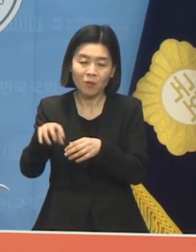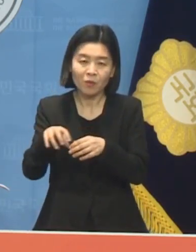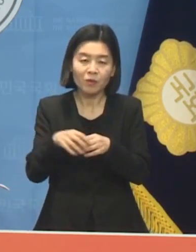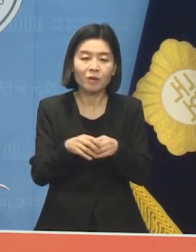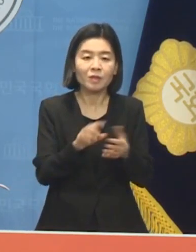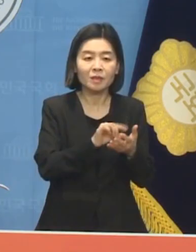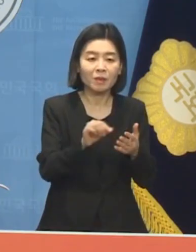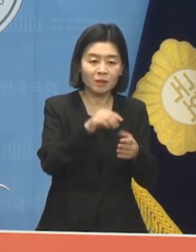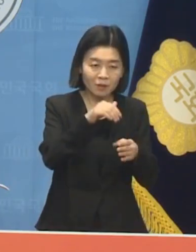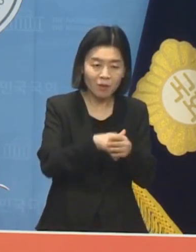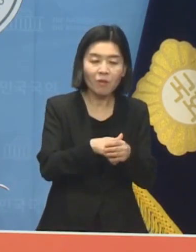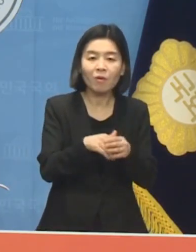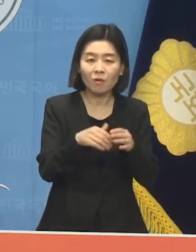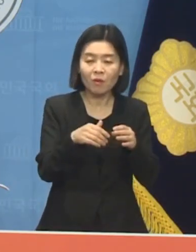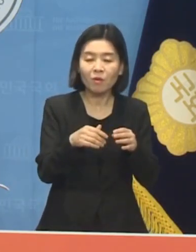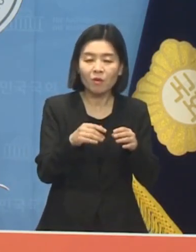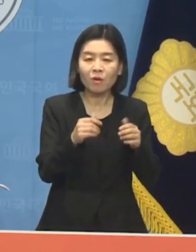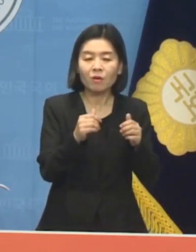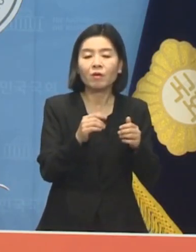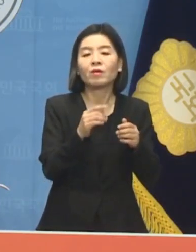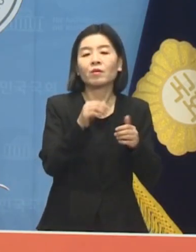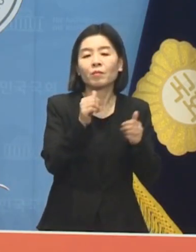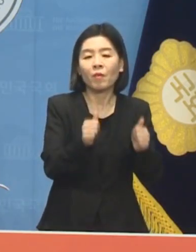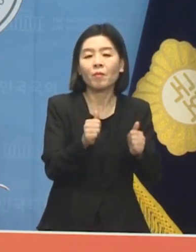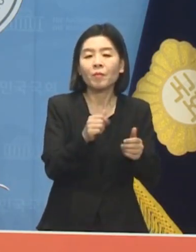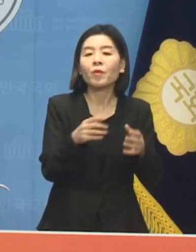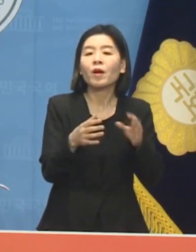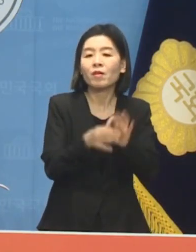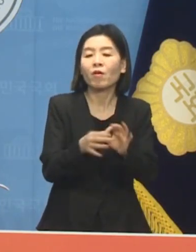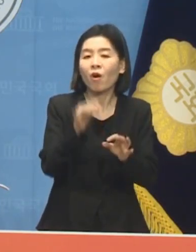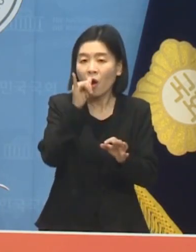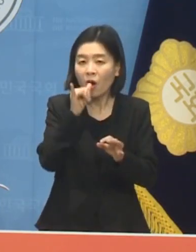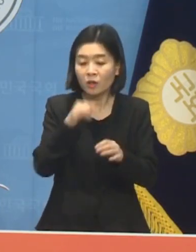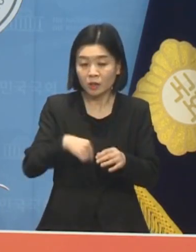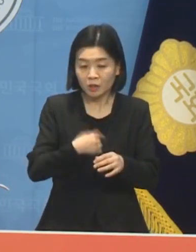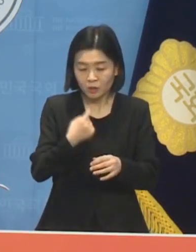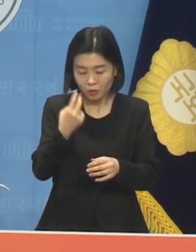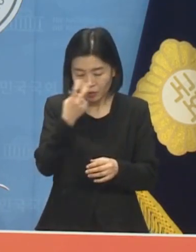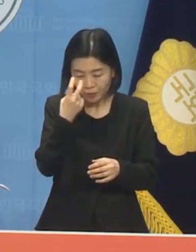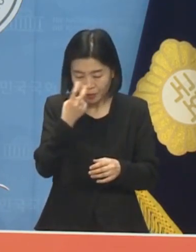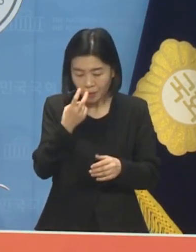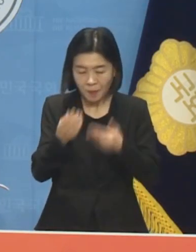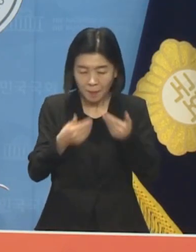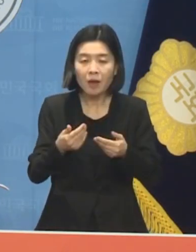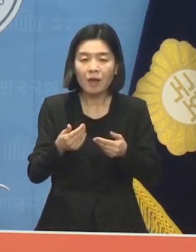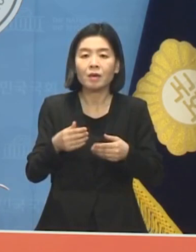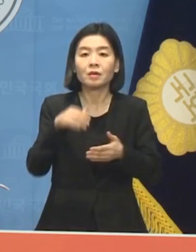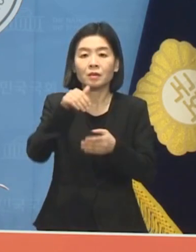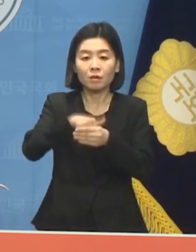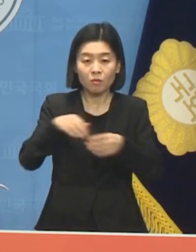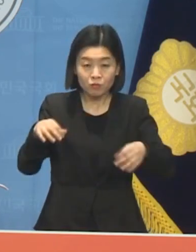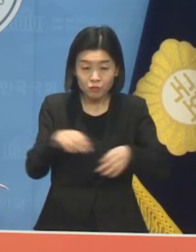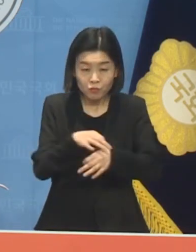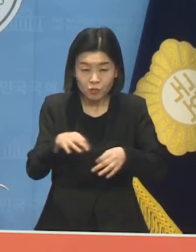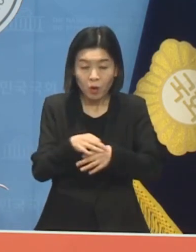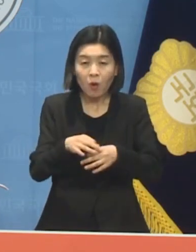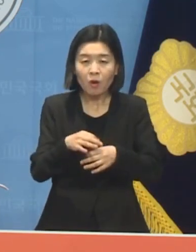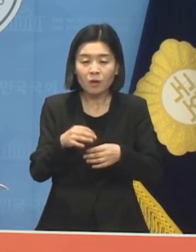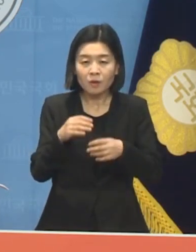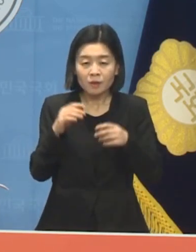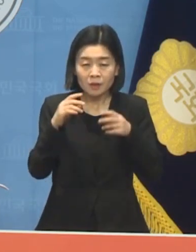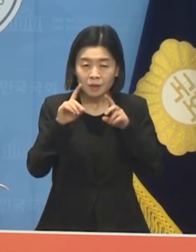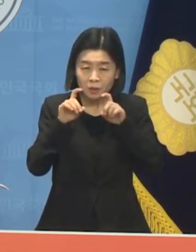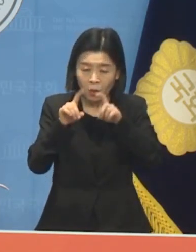카르텔 선거관리위원회는 자진 검증을 받고 부정선거 의혹을 신속 개소하라.